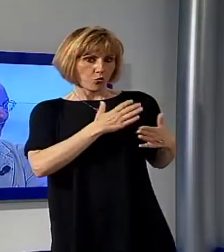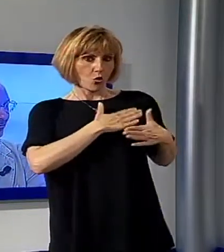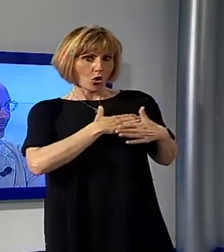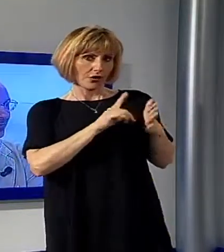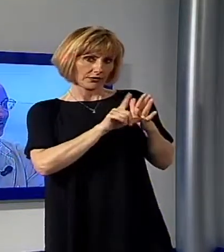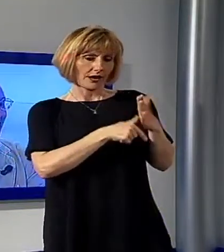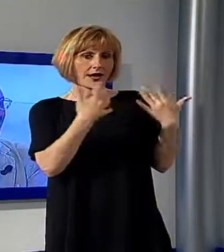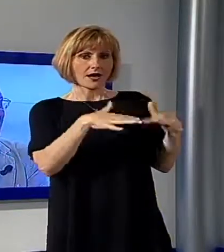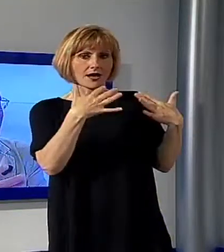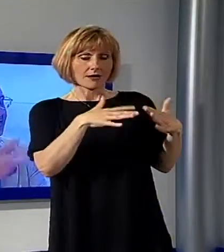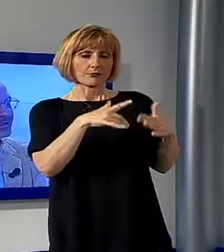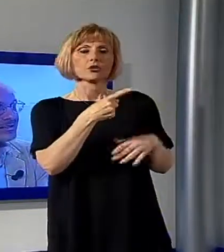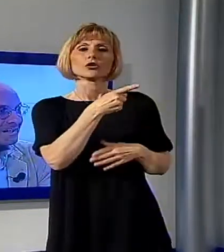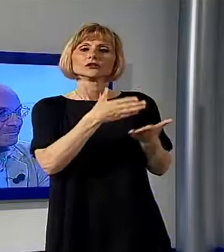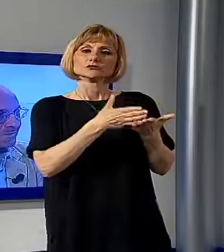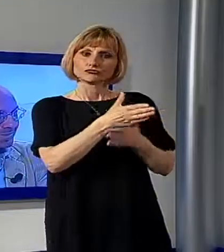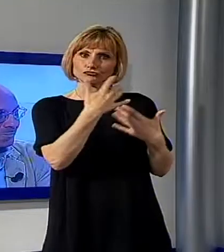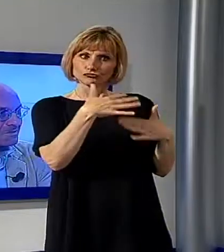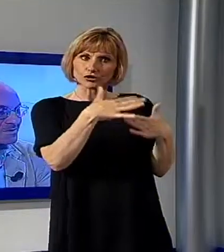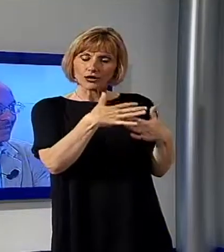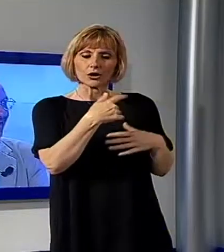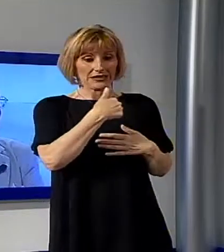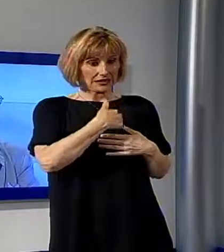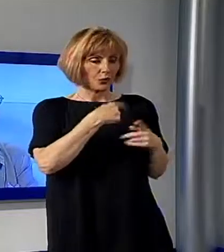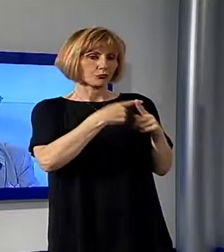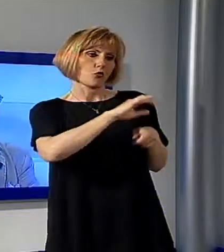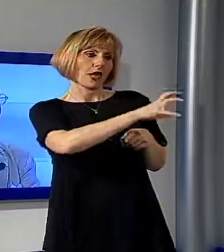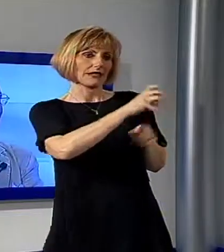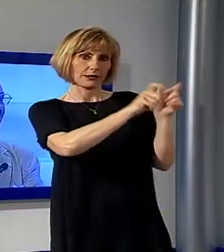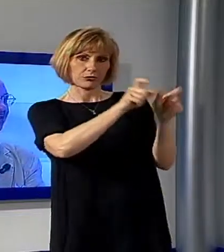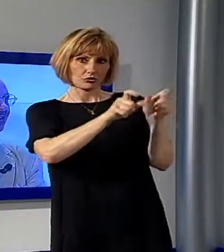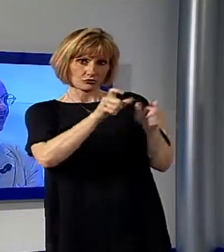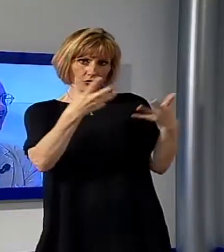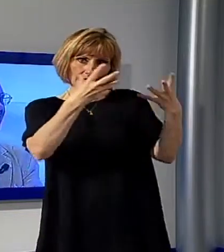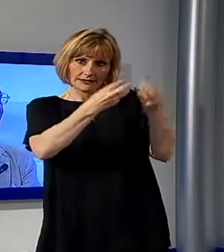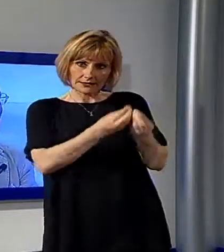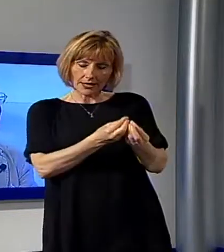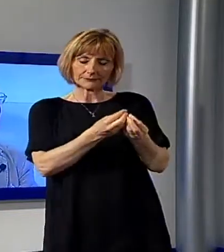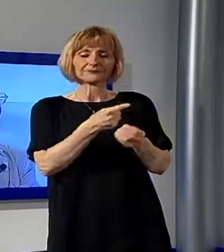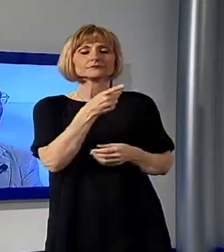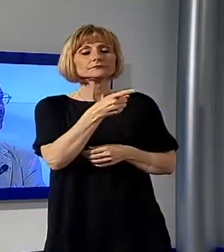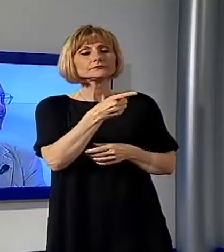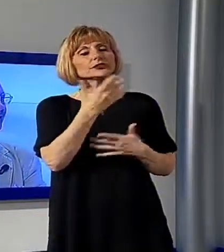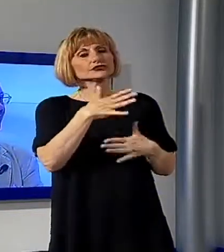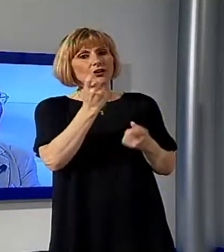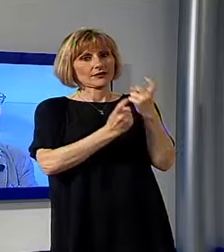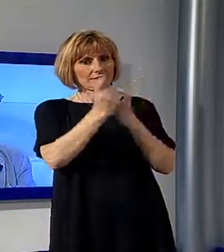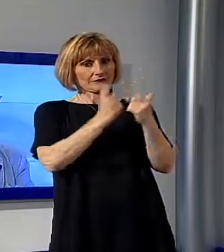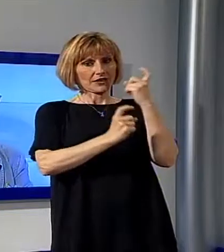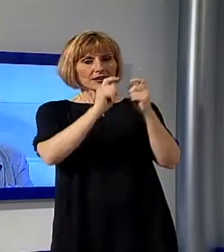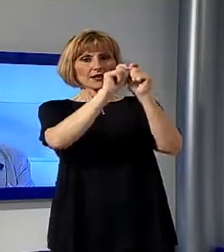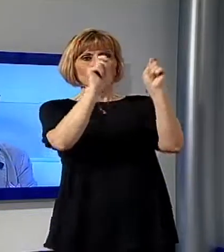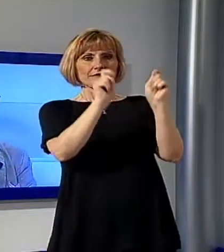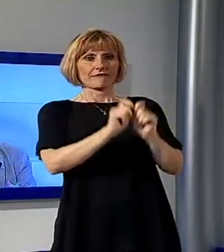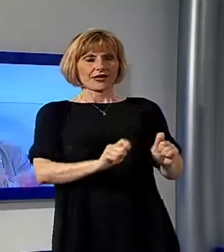po' di tempo. Il seme di questa idea già risiede nei festival che il maestro Ante